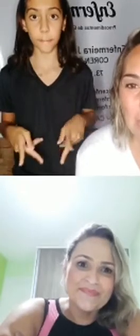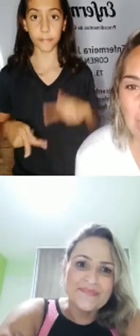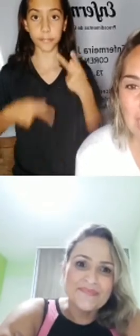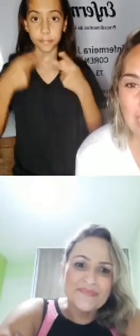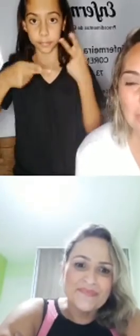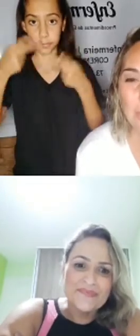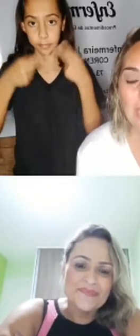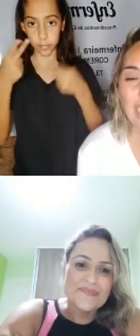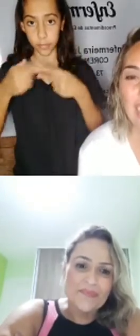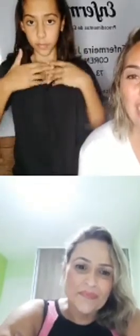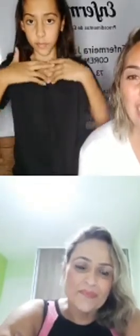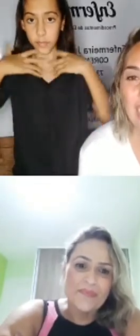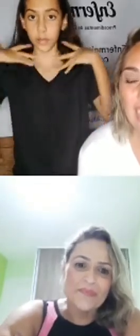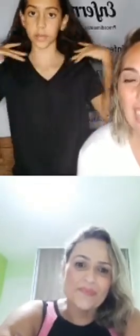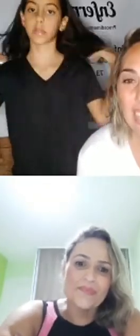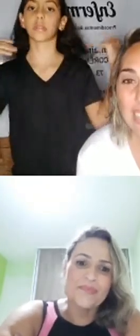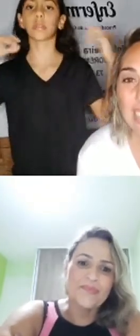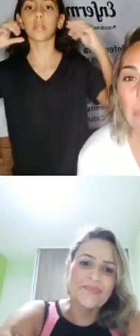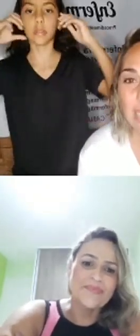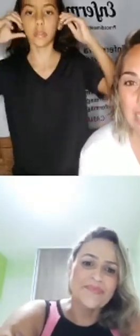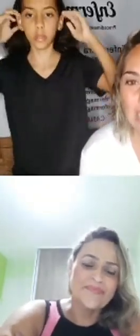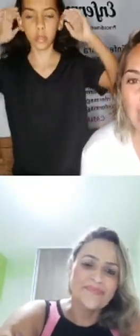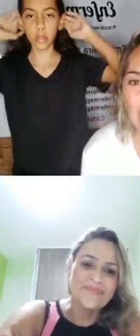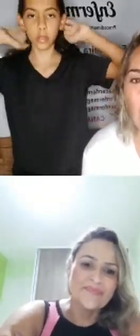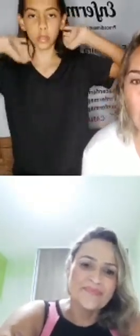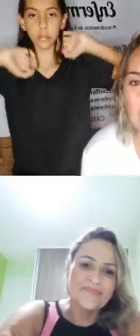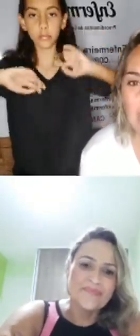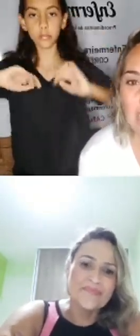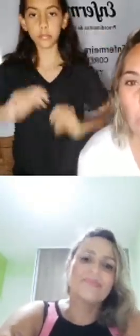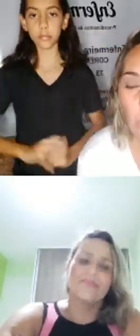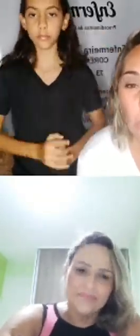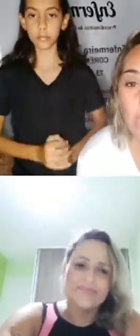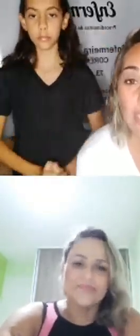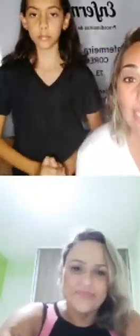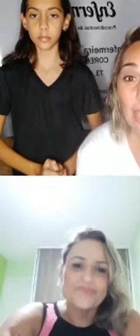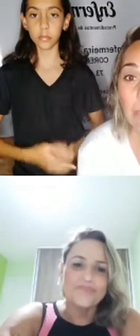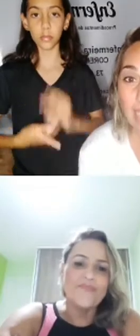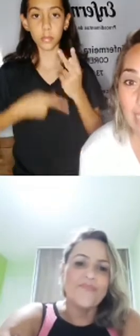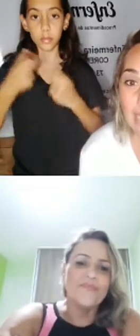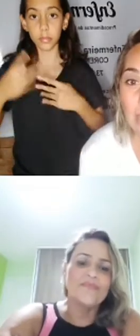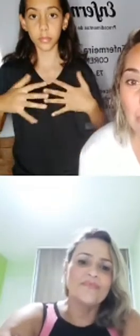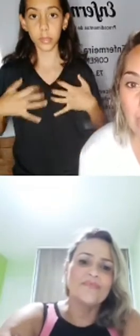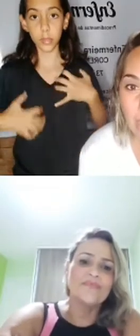justamente para isso, né? É tentar amenizar realmente essa angústia,